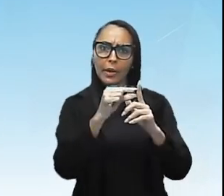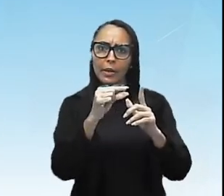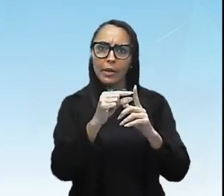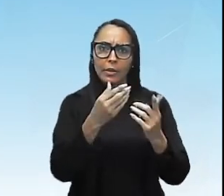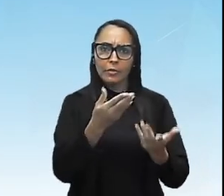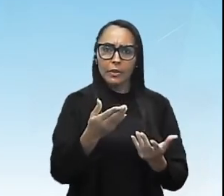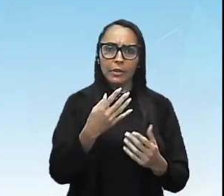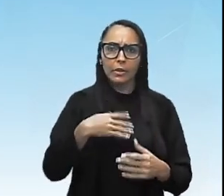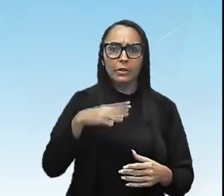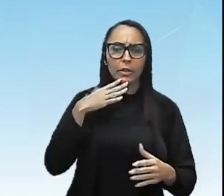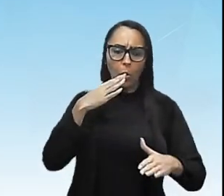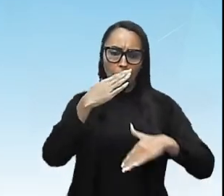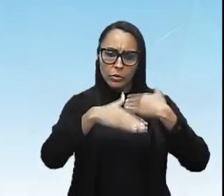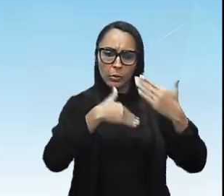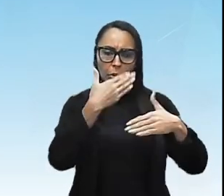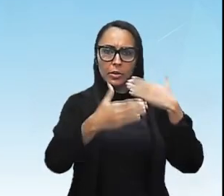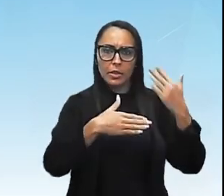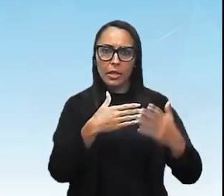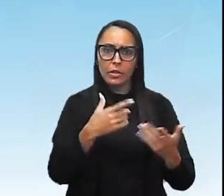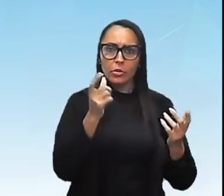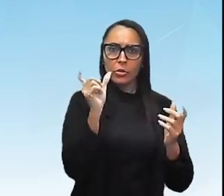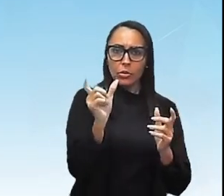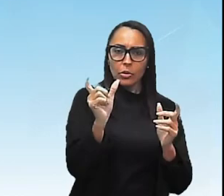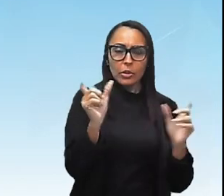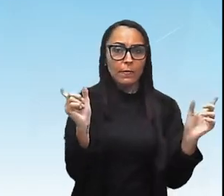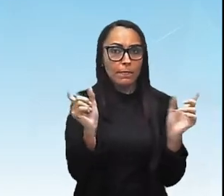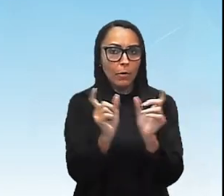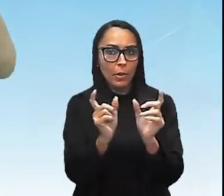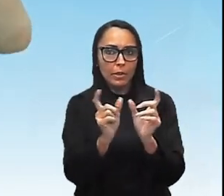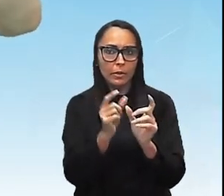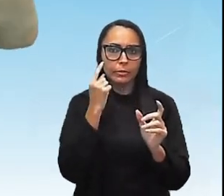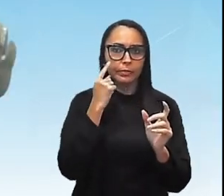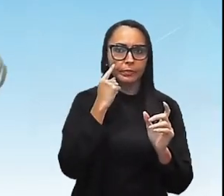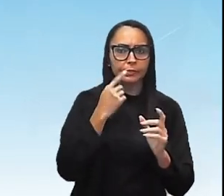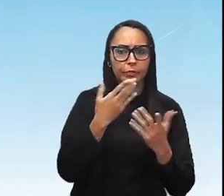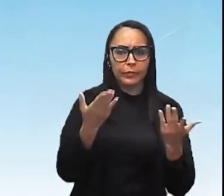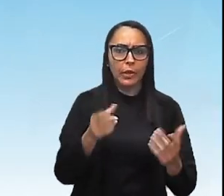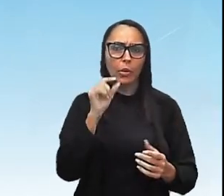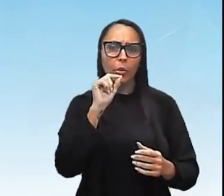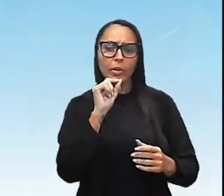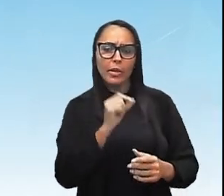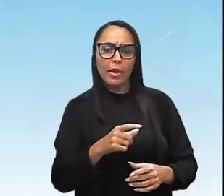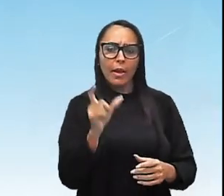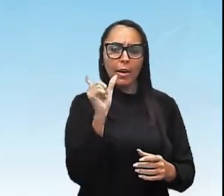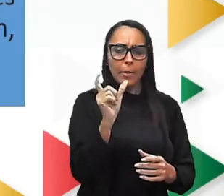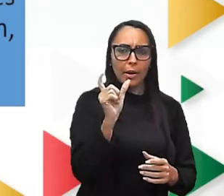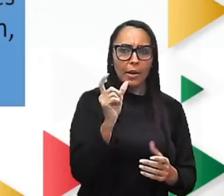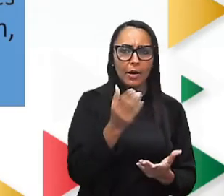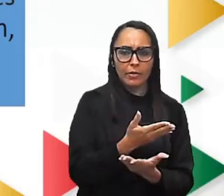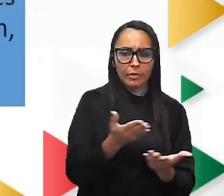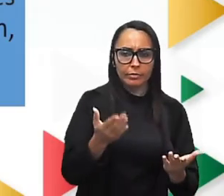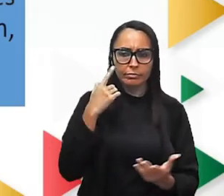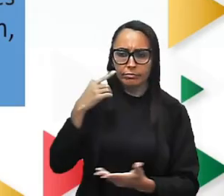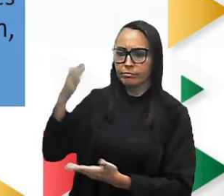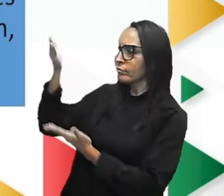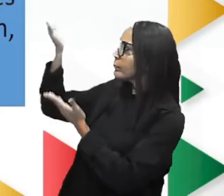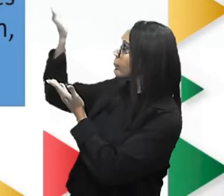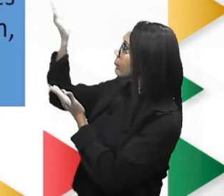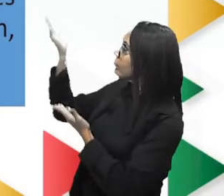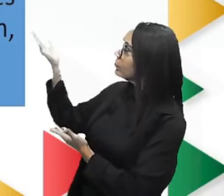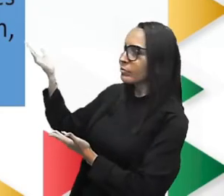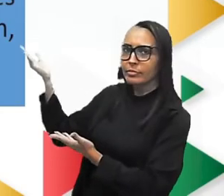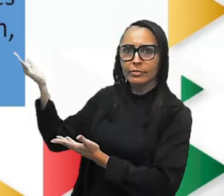seu processo de formação. Mas na tela, o que é a palavra, afinal de contas? A palavra